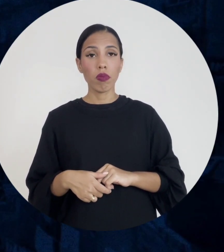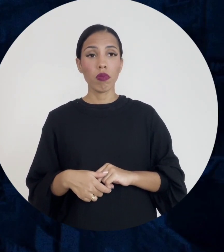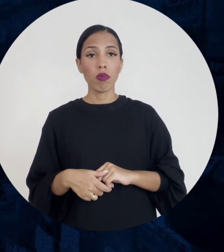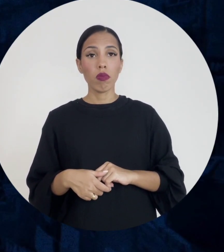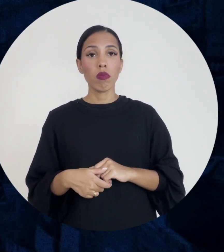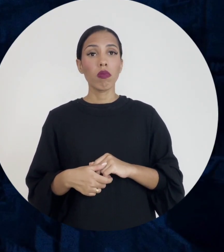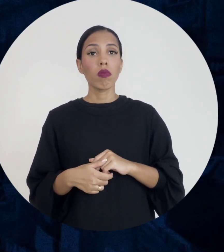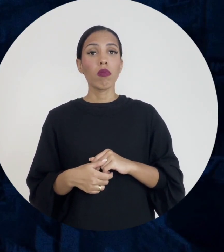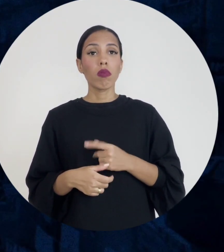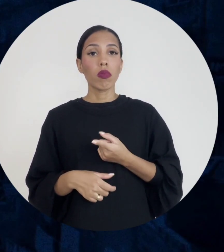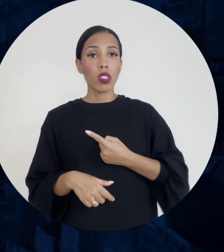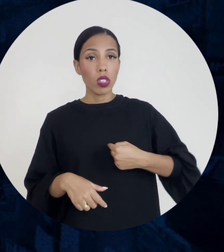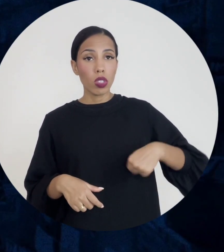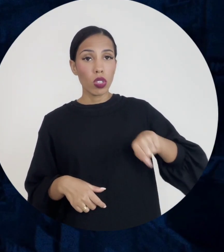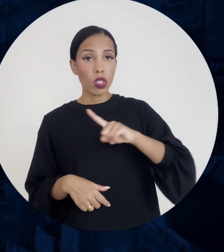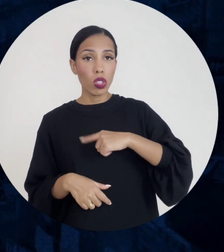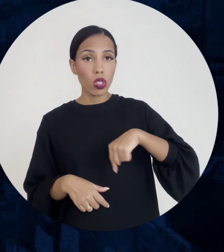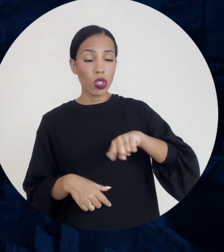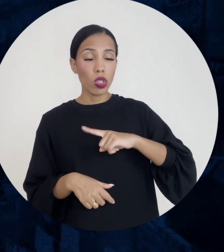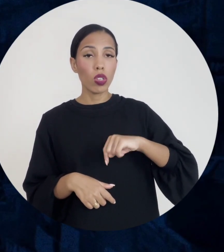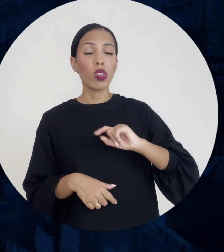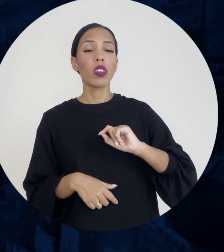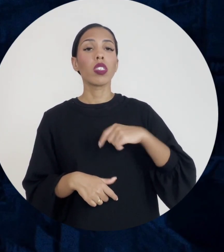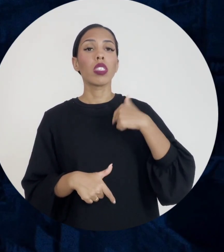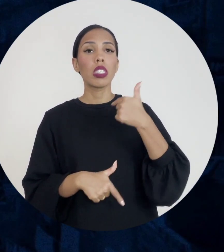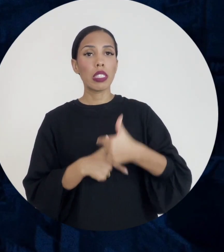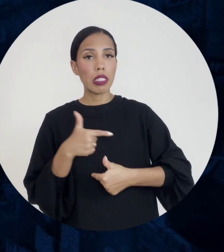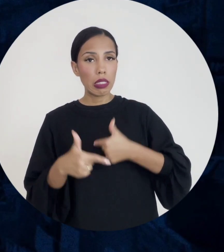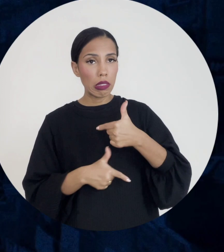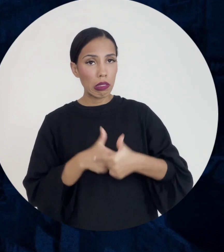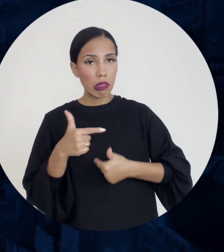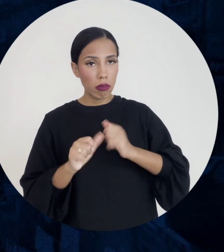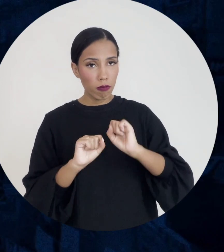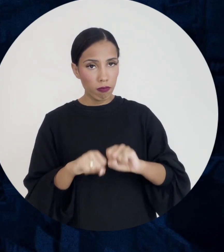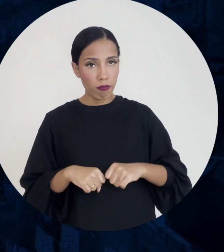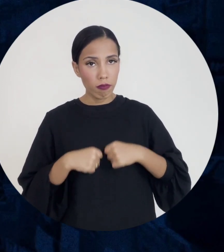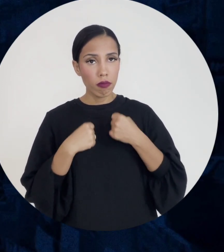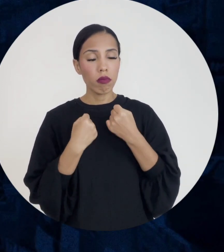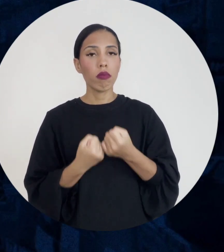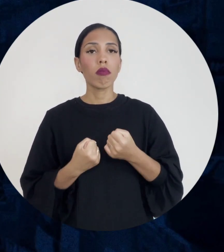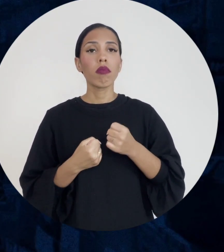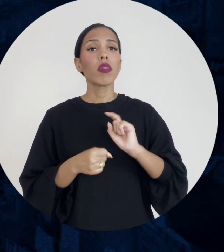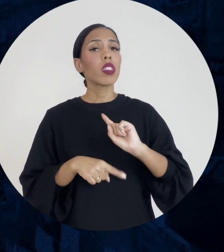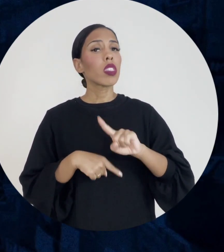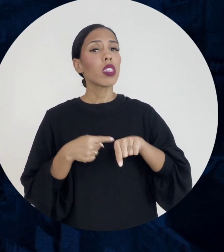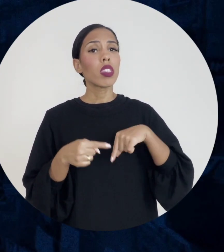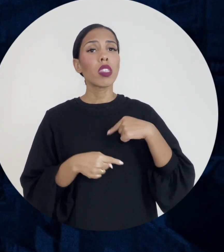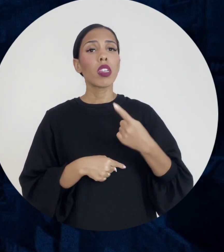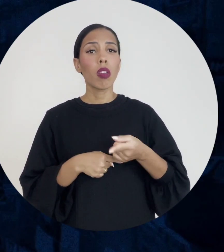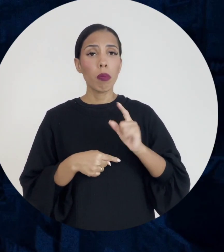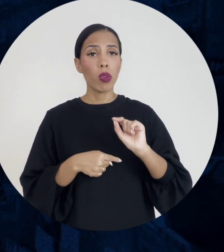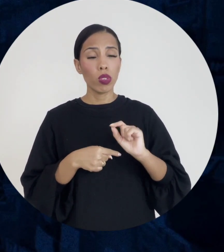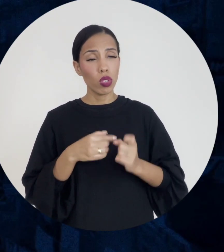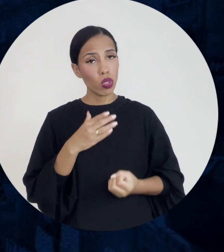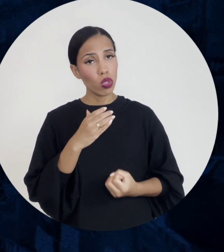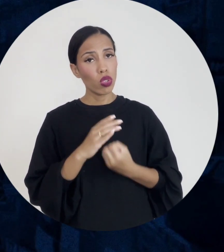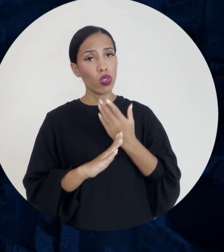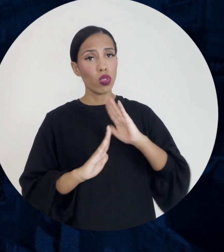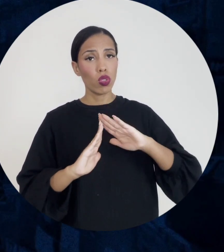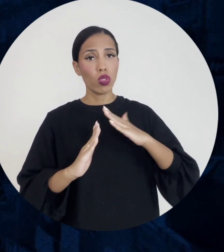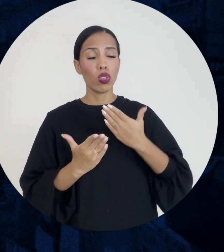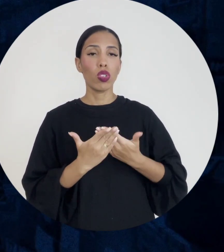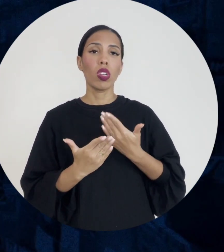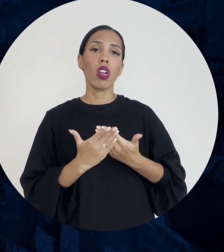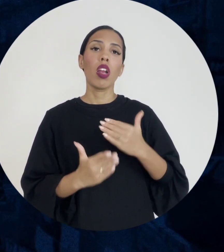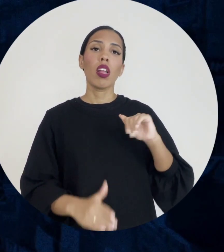Nós, cada dia dando um pouco do seu trabalho ali. E aí depois surgiu mesmo a escolinha da